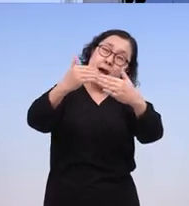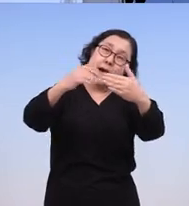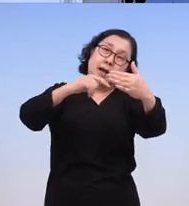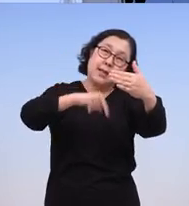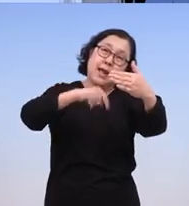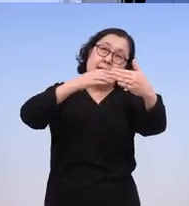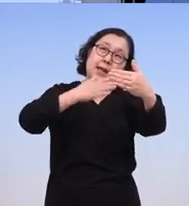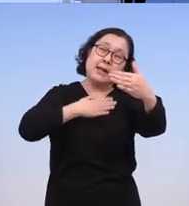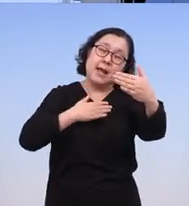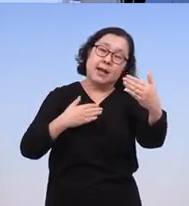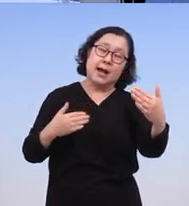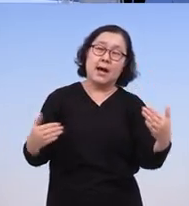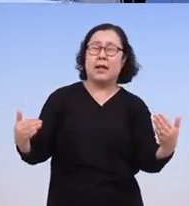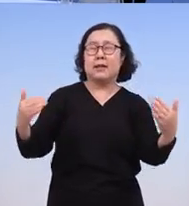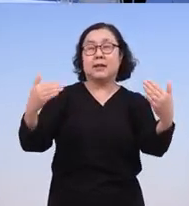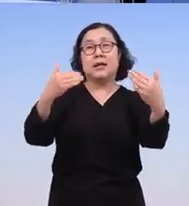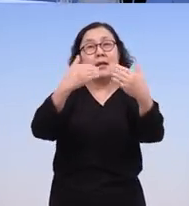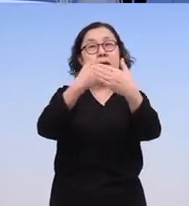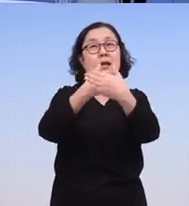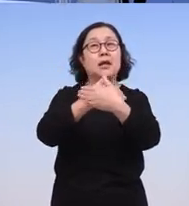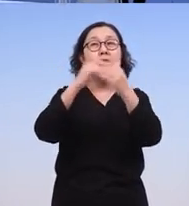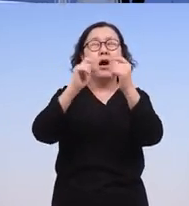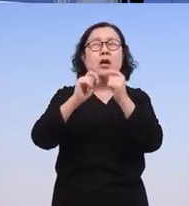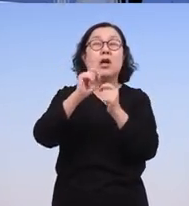주의 품 안에 내가 안기어